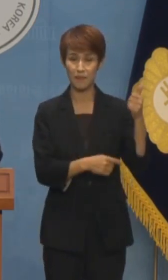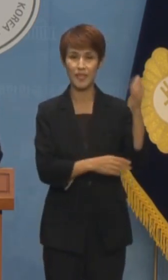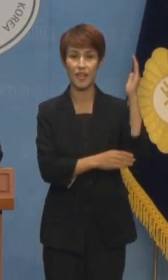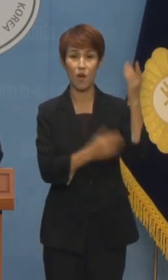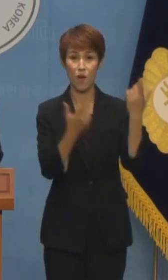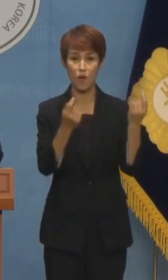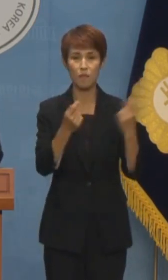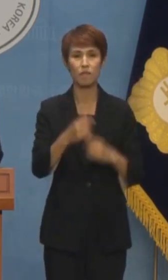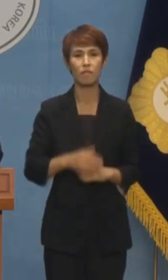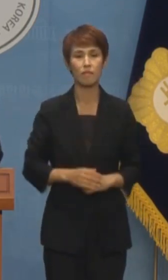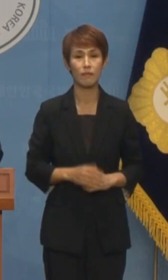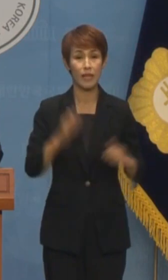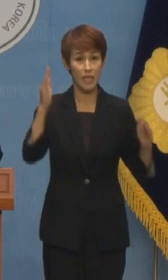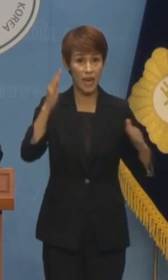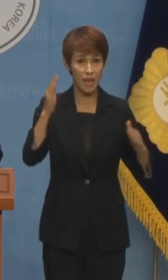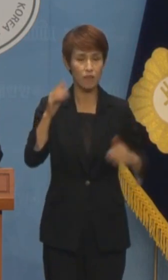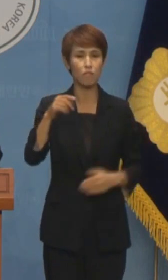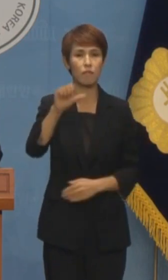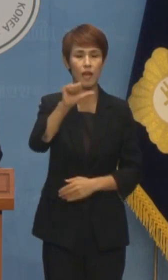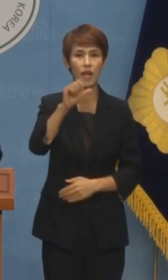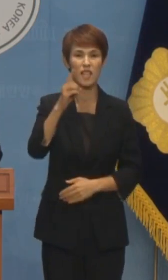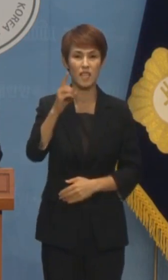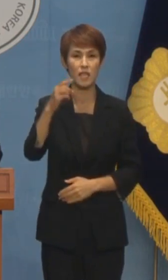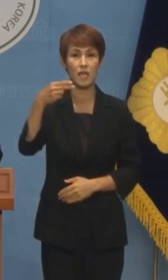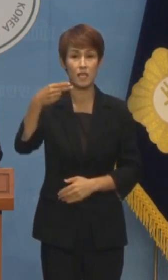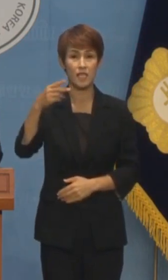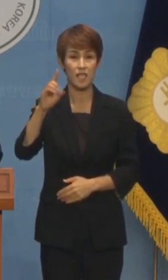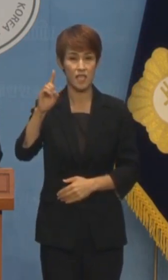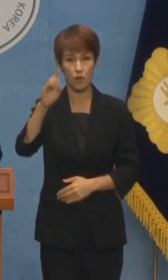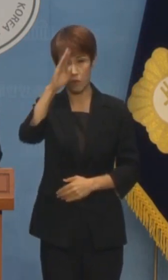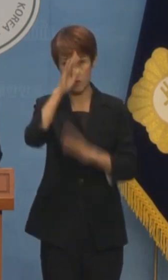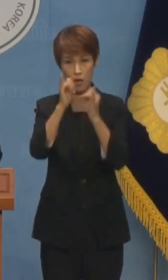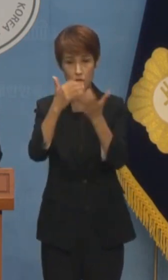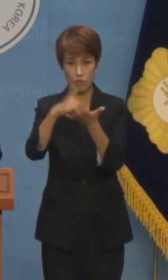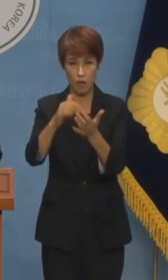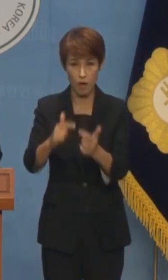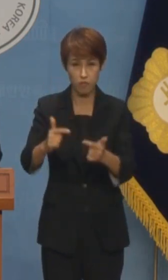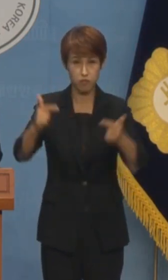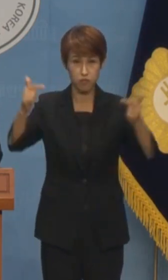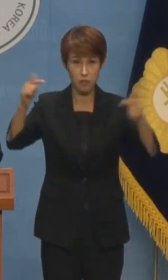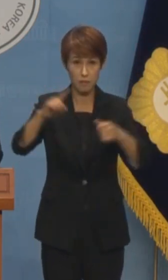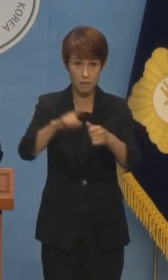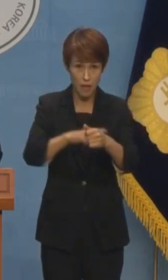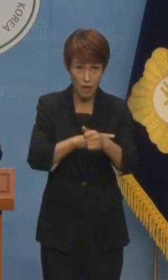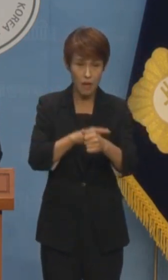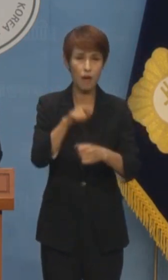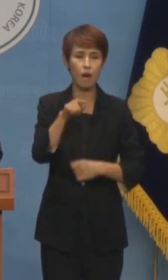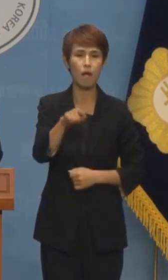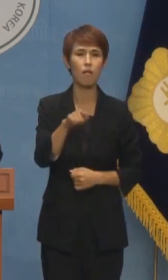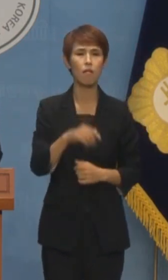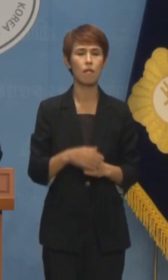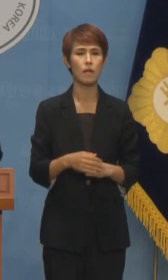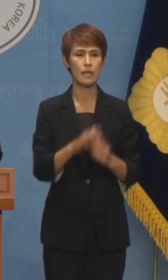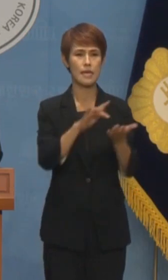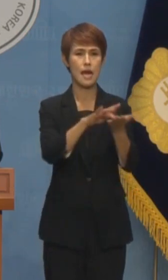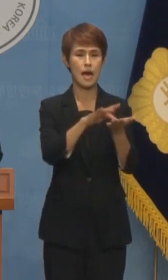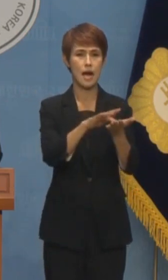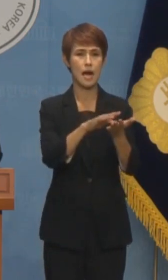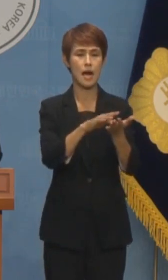청소년 ADHD 진료 환자 급증과 더불어 의료용 마약류로 분류되는 ADHD